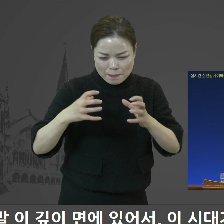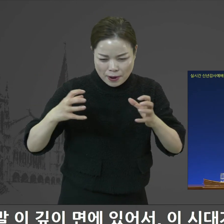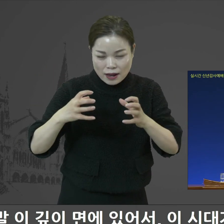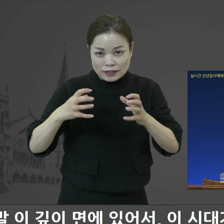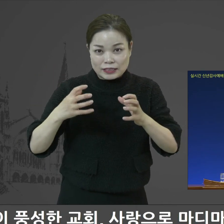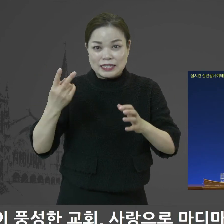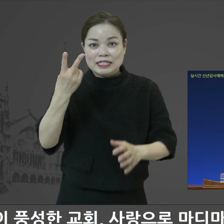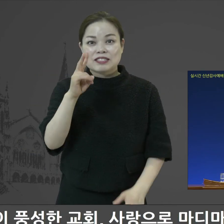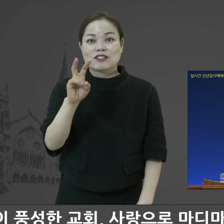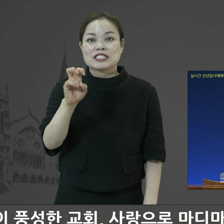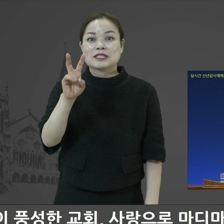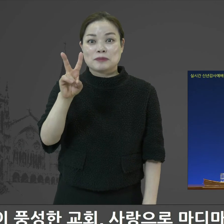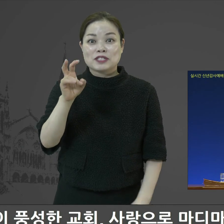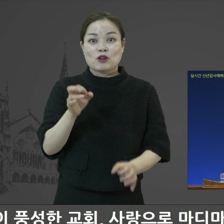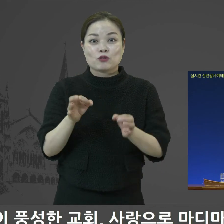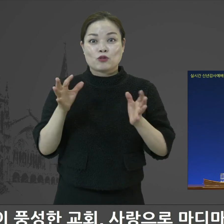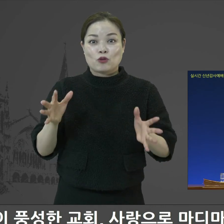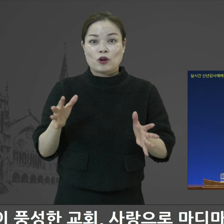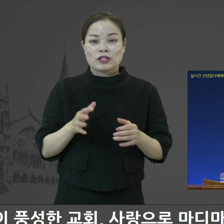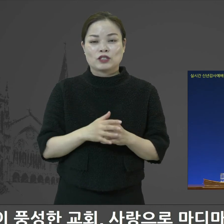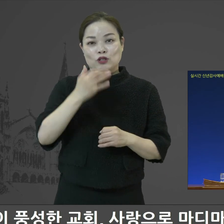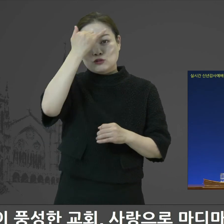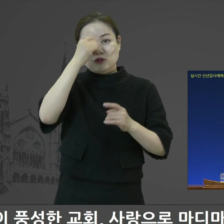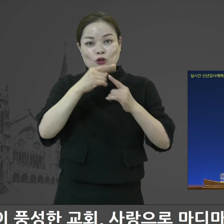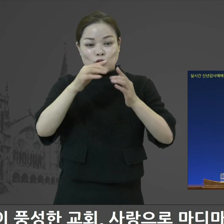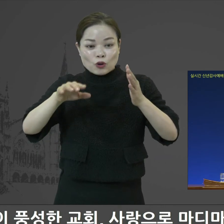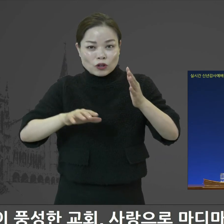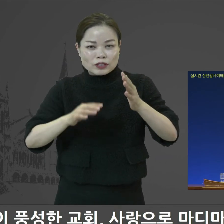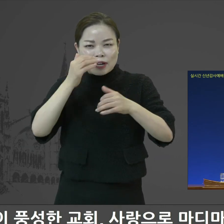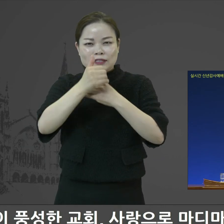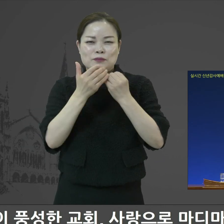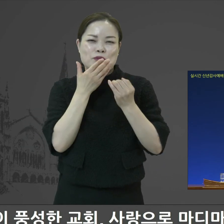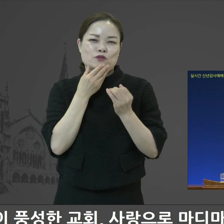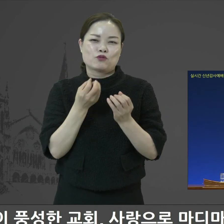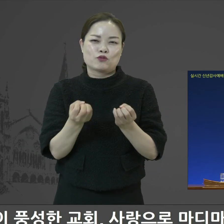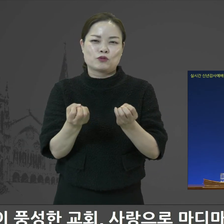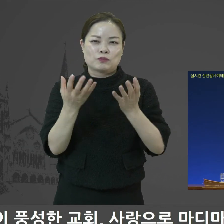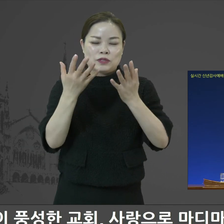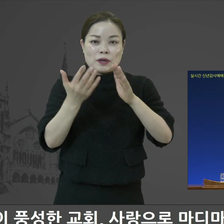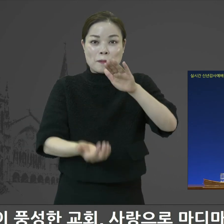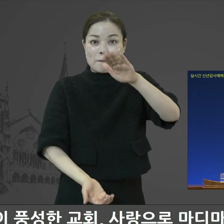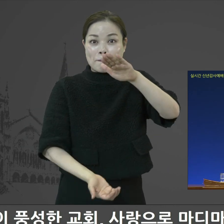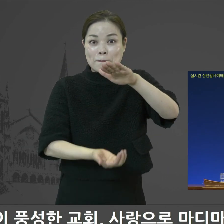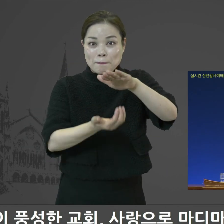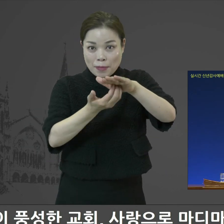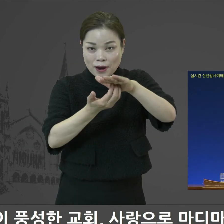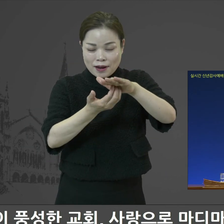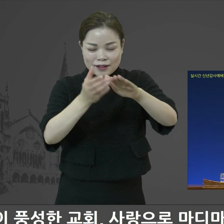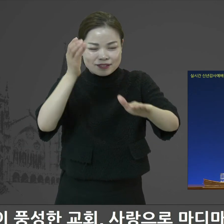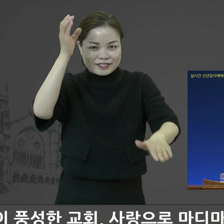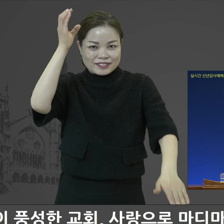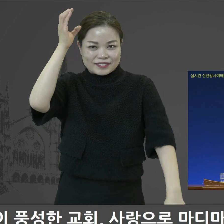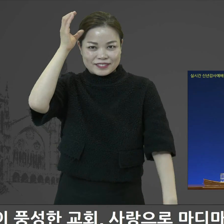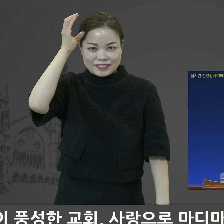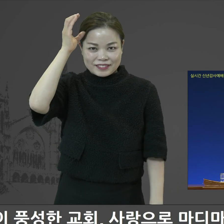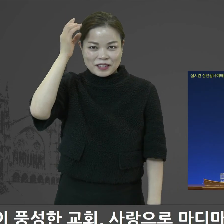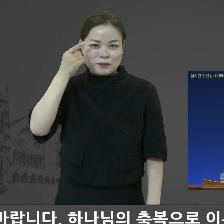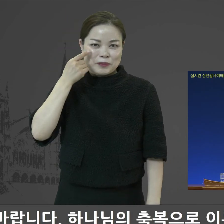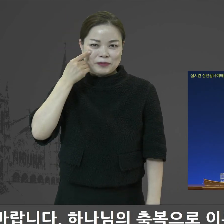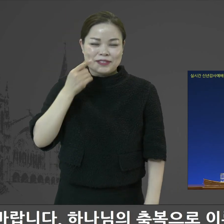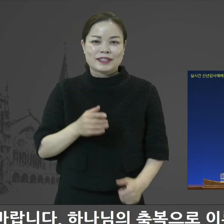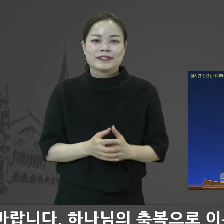교회가 2022년 동안 우리 충영교회의 하나님의 축복으로 이루어질 수 있기를